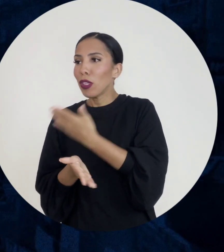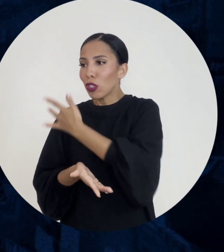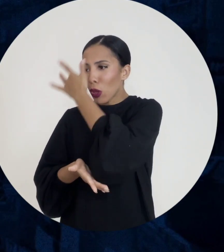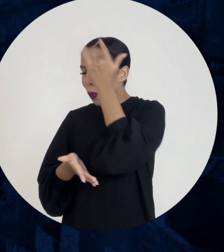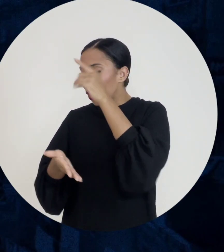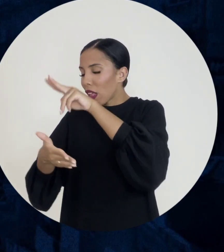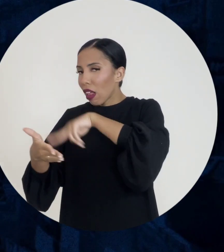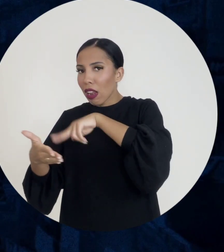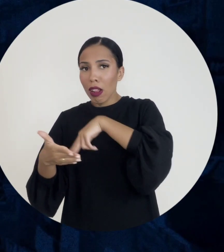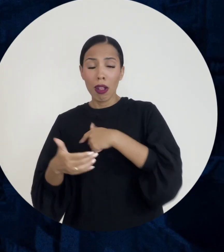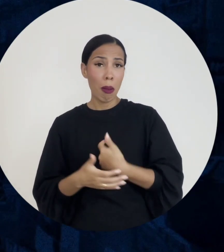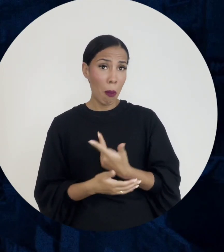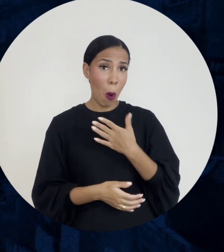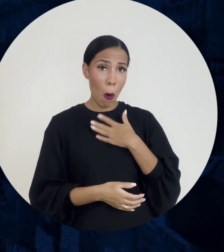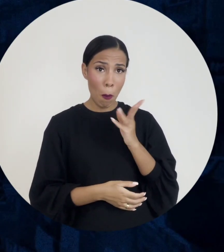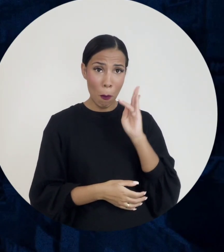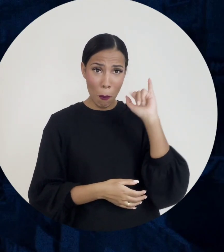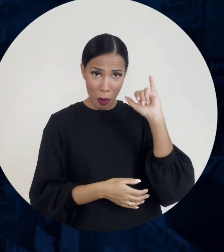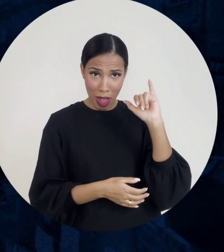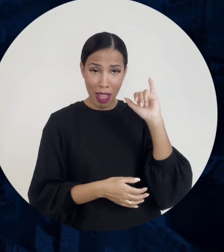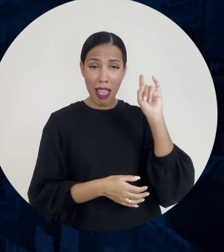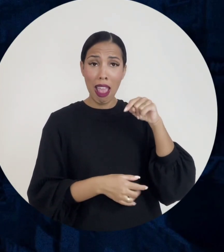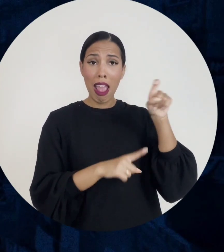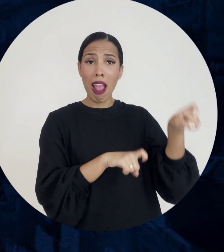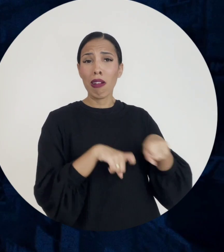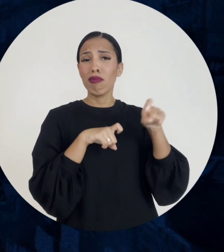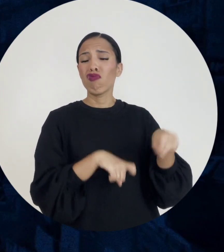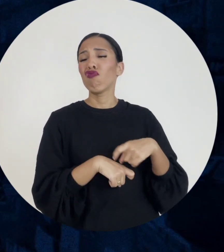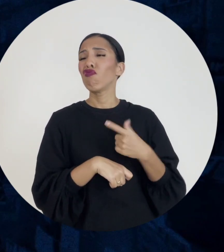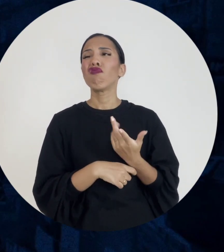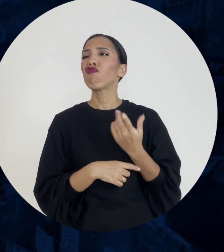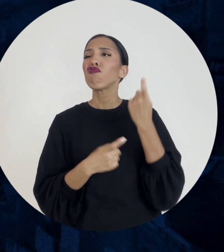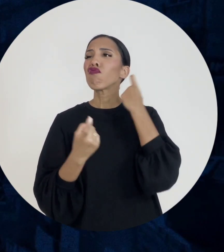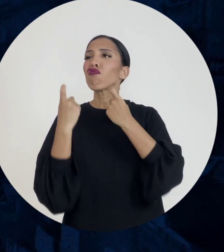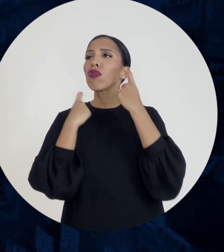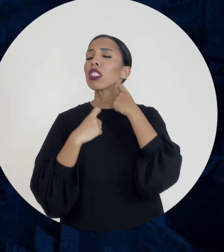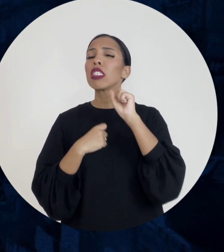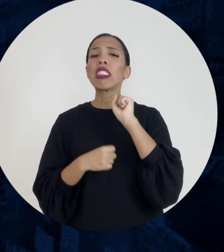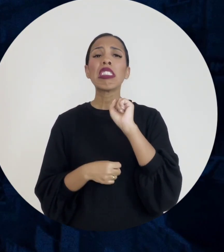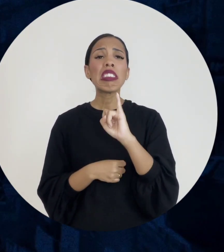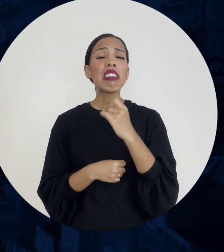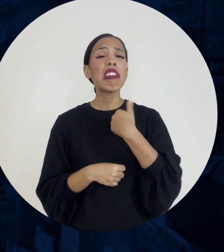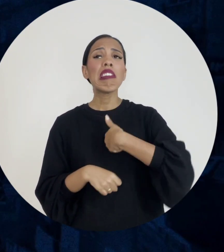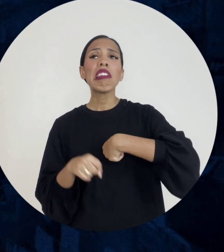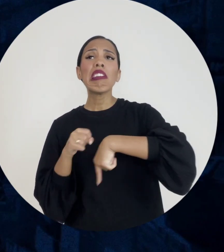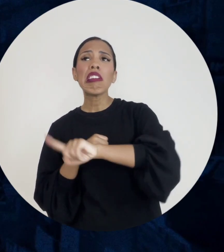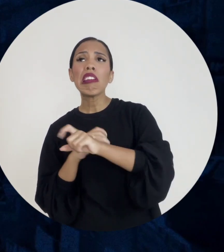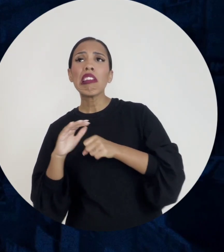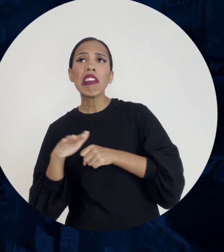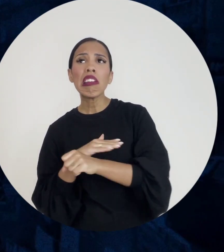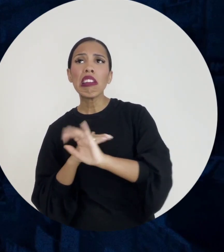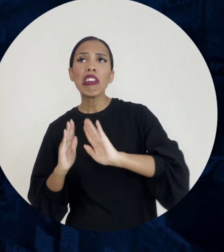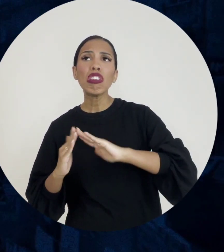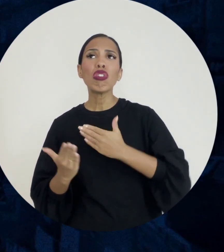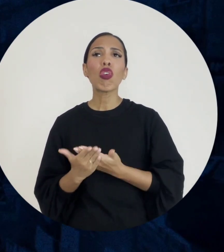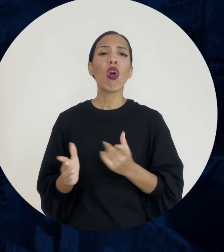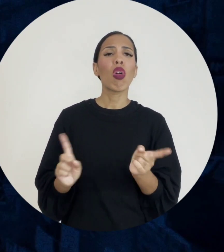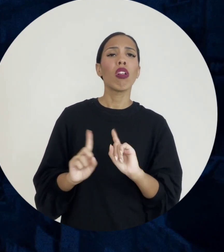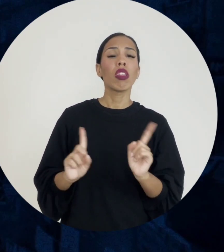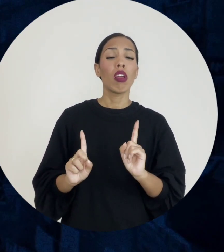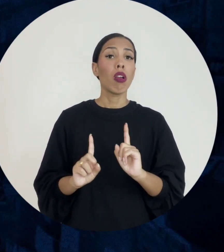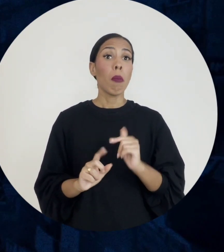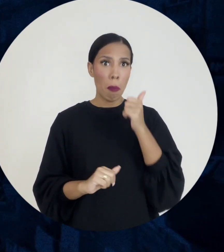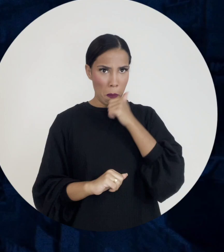não, nunca me deu um lápis, né? Mas minha mãe fazia questão de eu ir para a escola. E